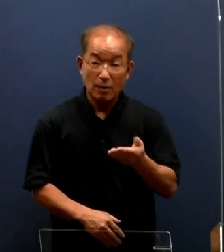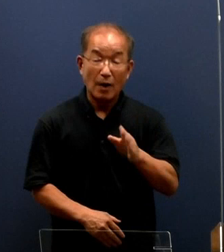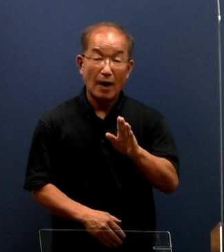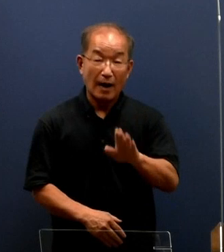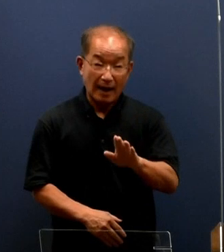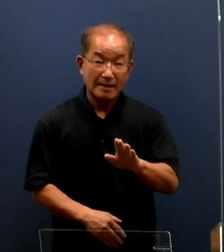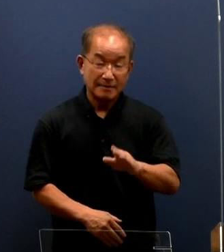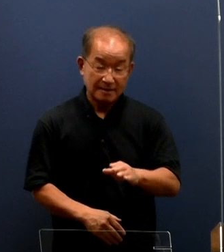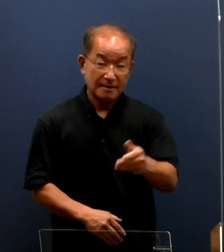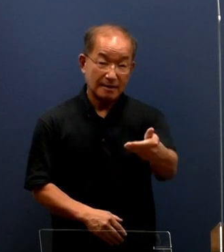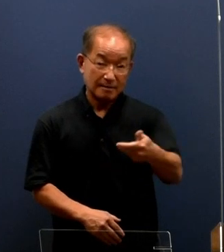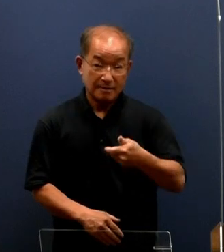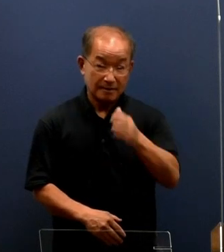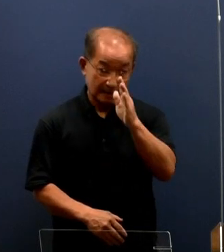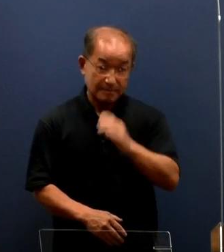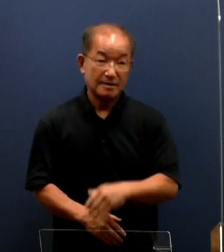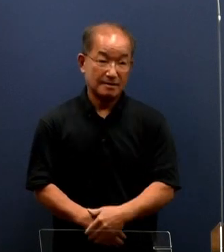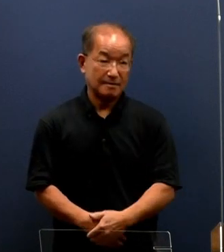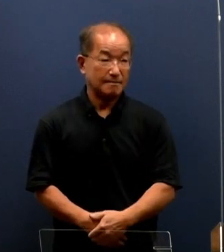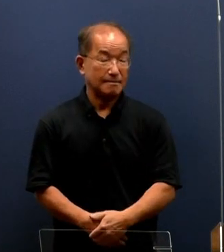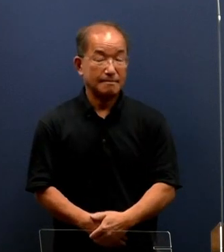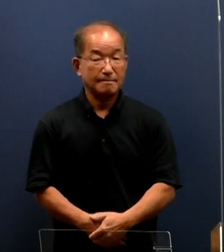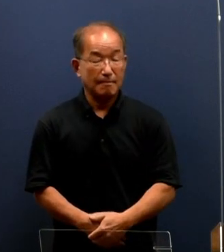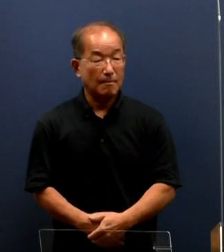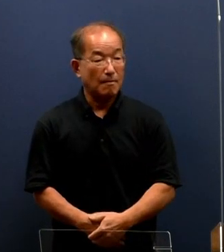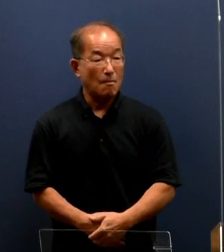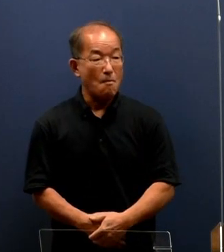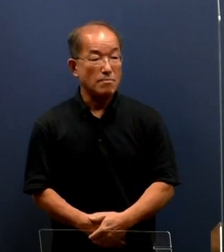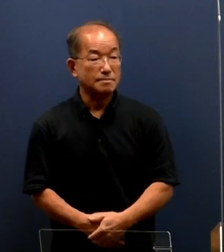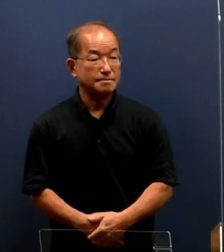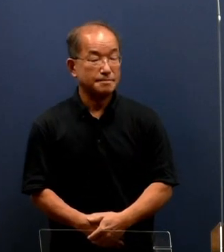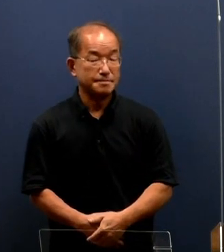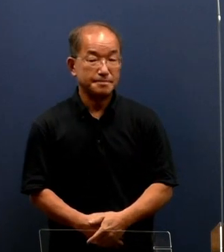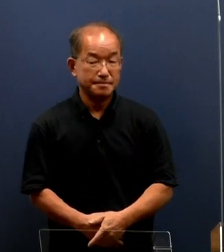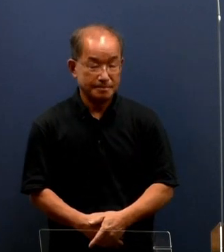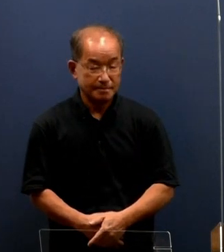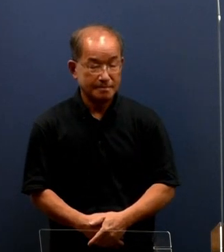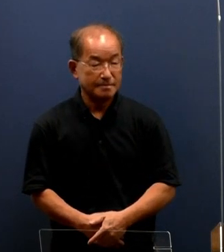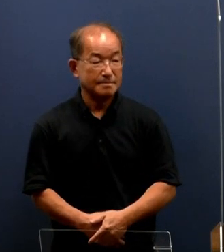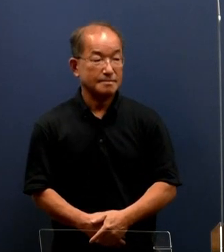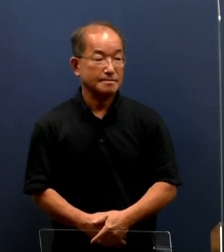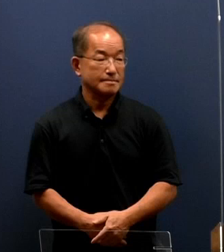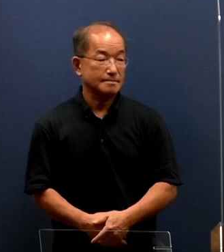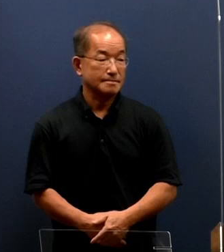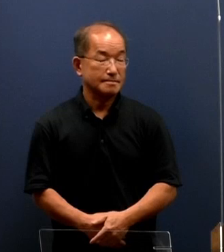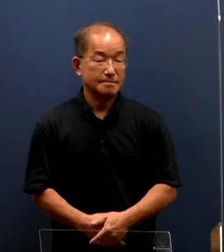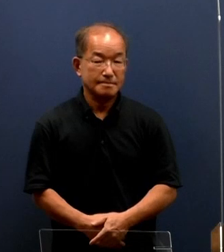ある社の方は挙手をお願いいたします。 はい、どうぞ。